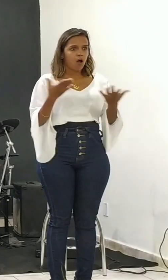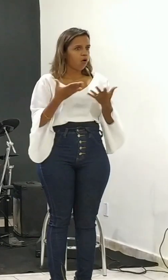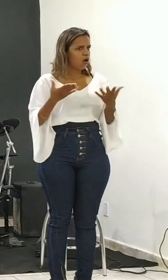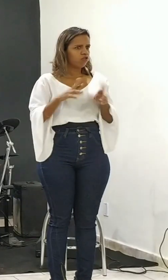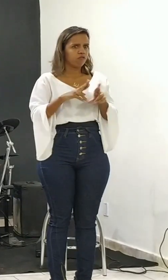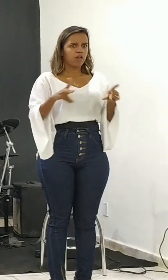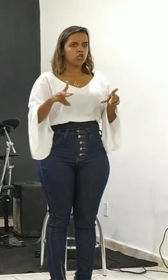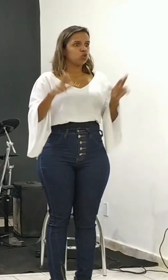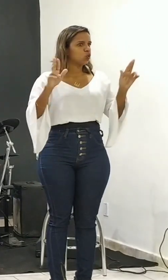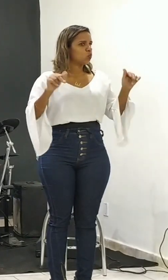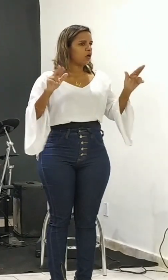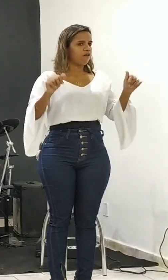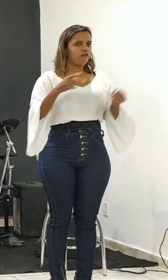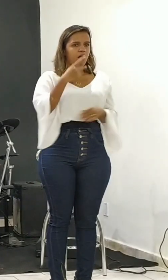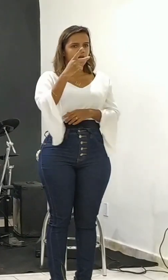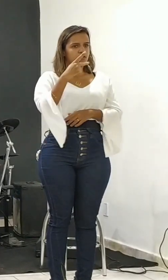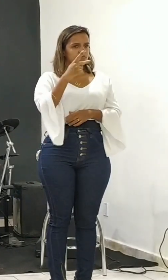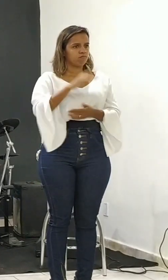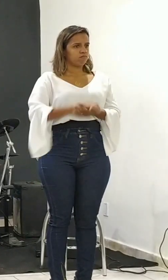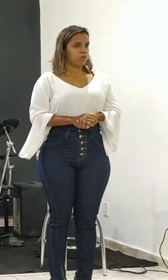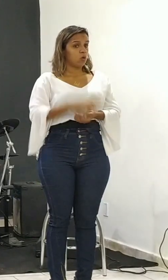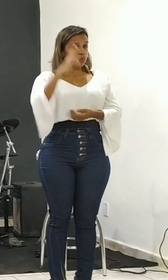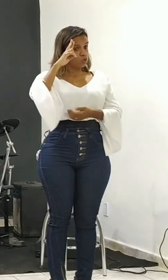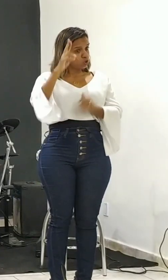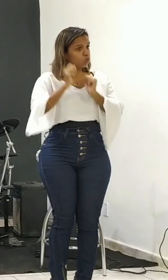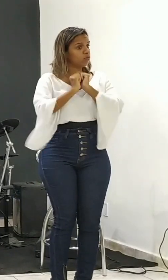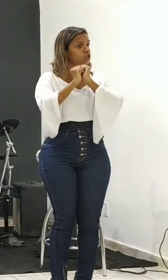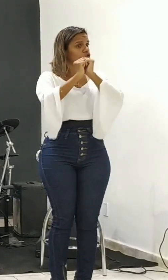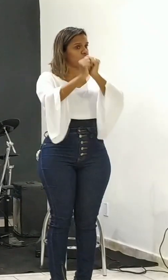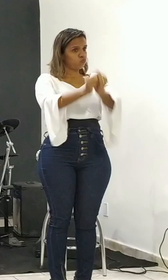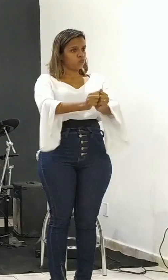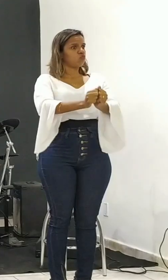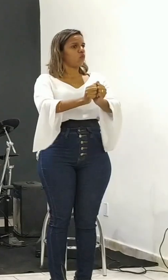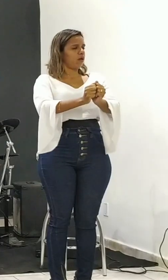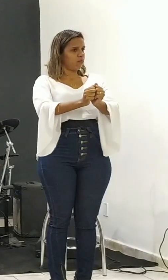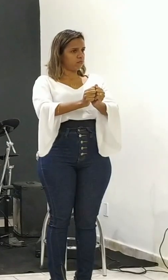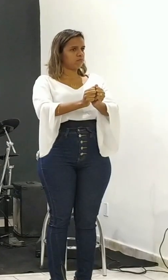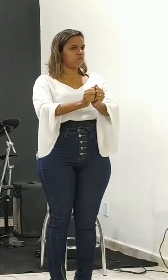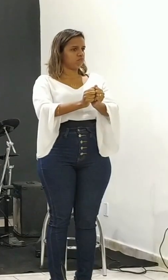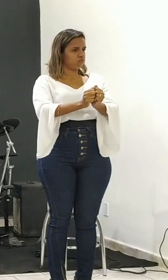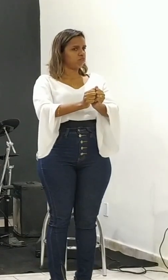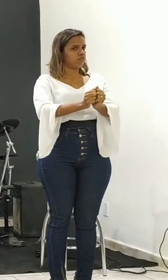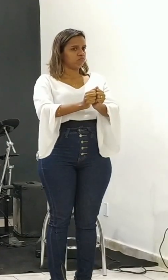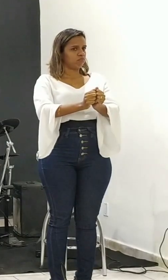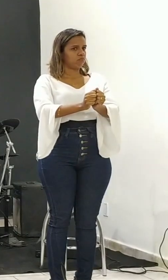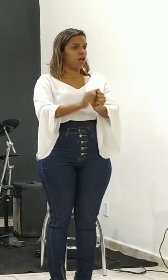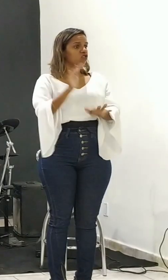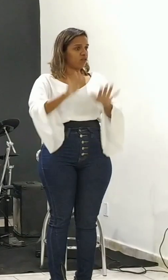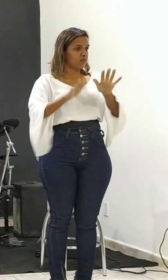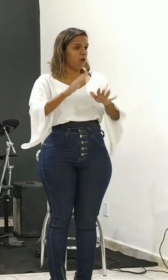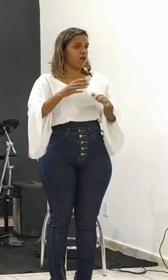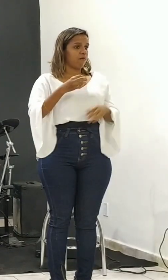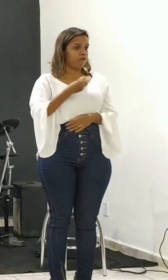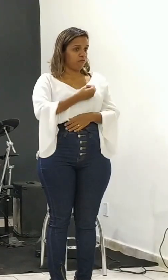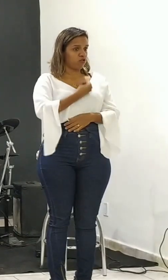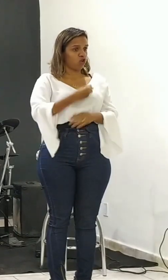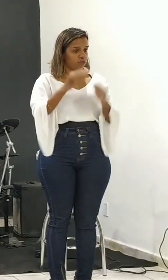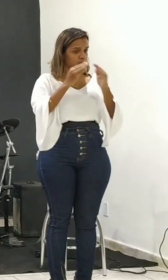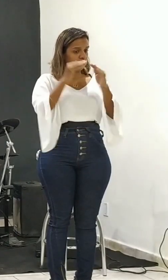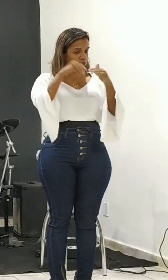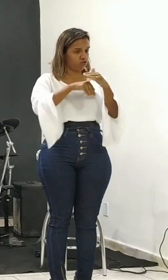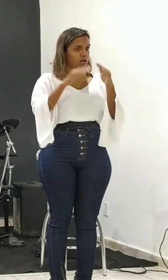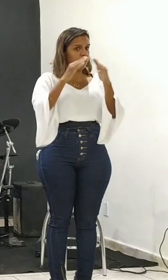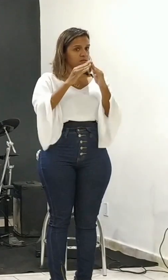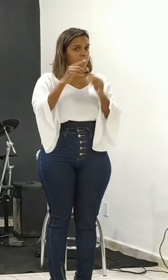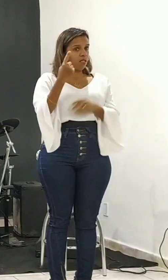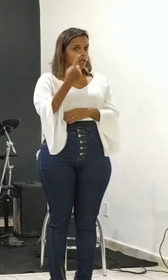Maria? Agora o Senhor está contigo. O Senhor está com você em todo o tempo.